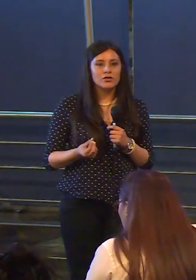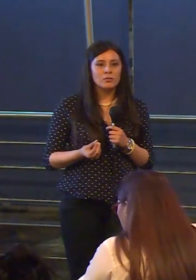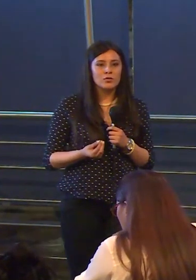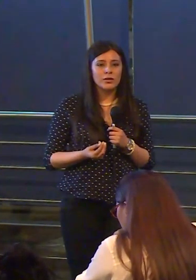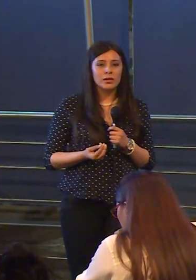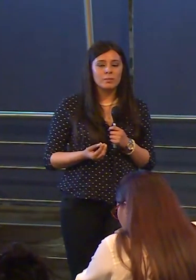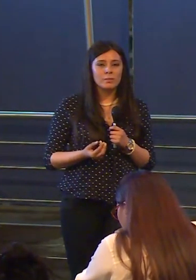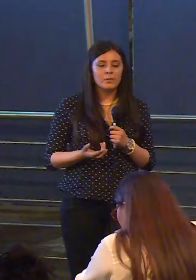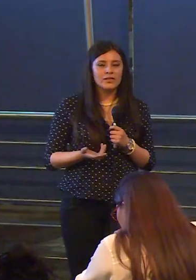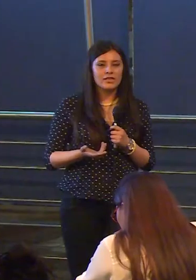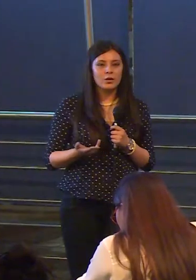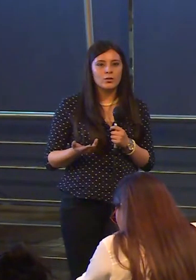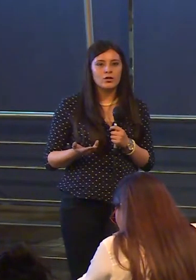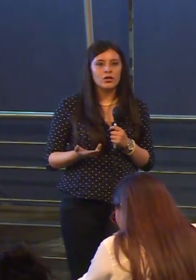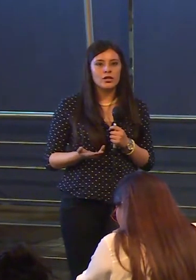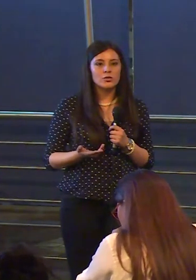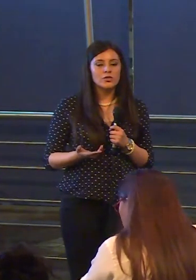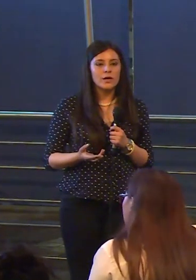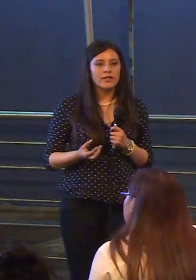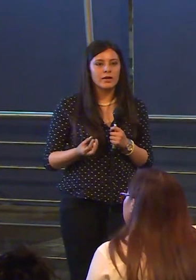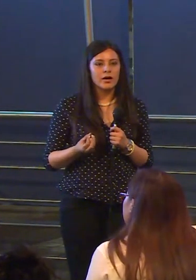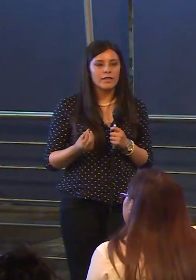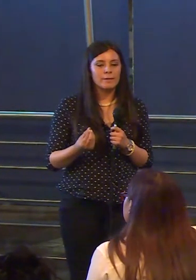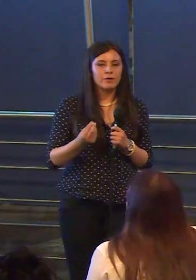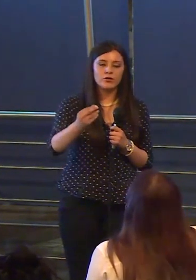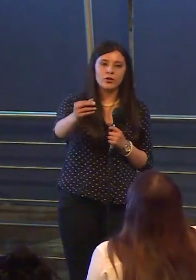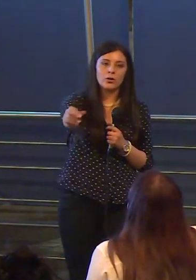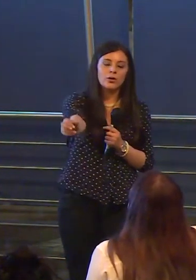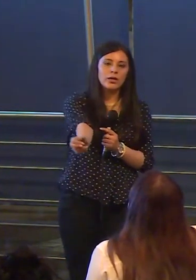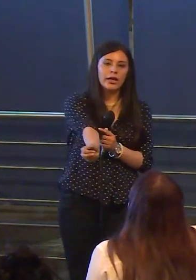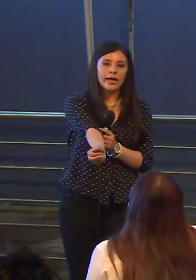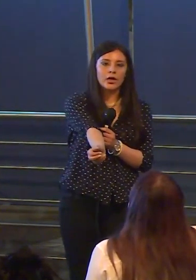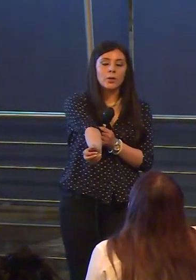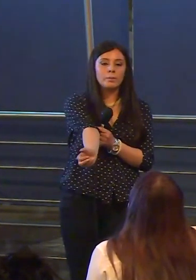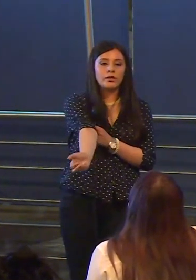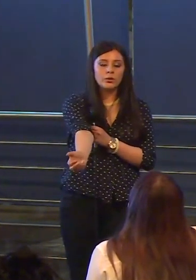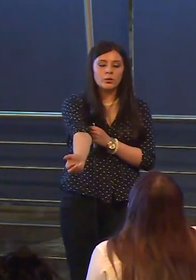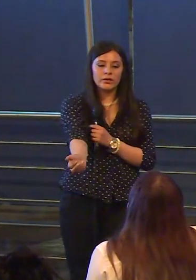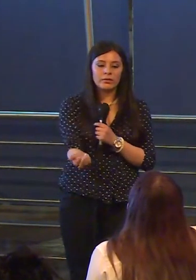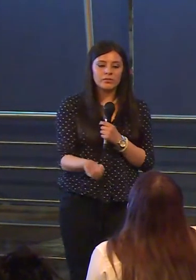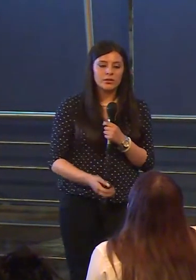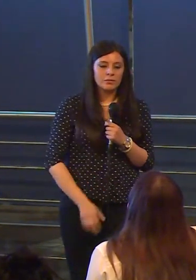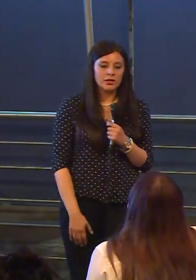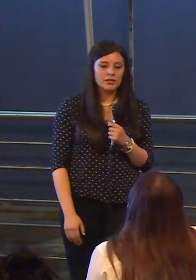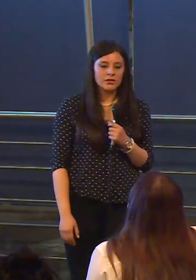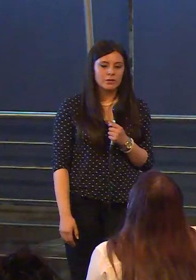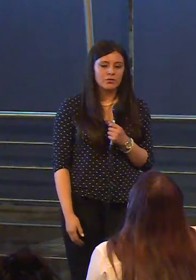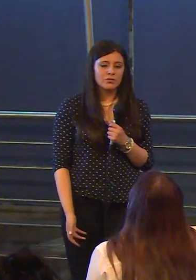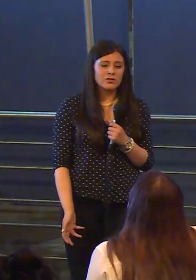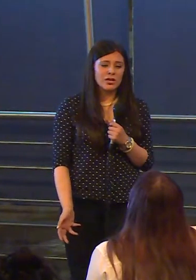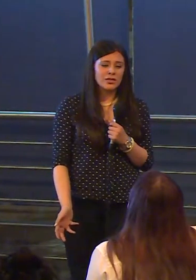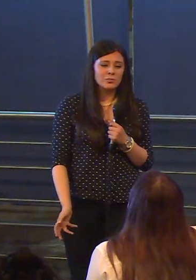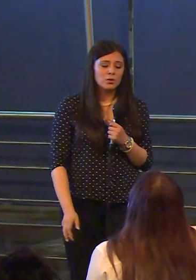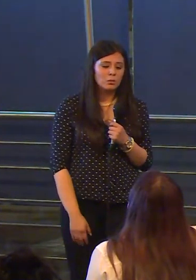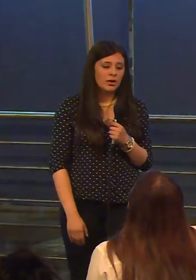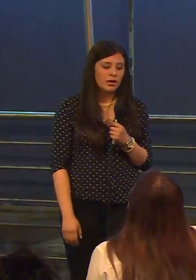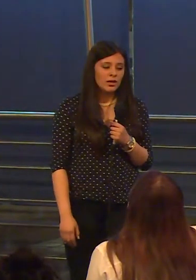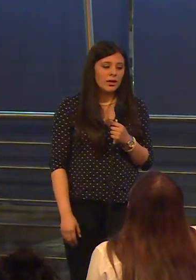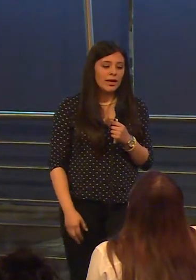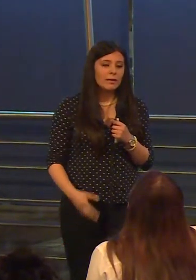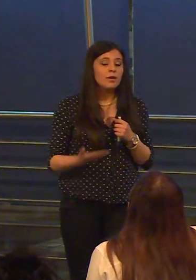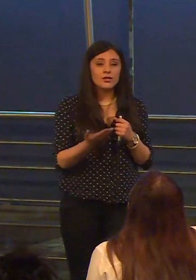también nos dimos cuenta pues que a algunos no les gustaba trabajar de pronto con pintura, pues también les llevamos, no sé,